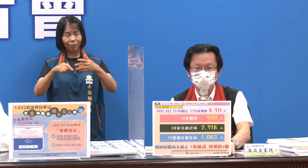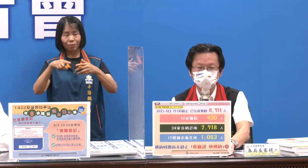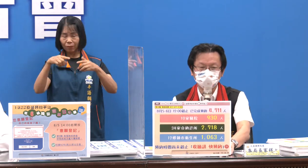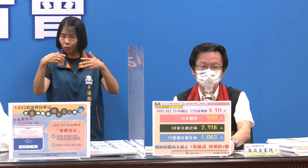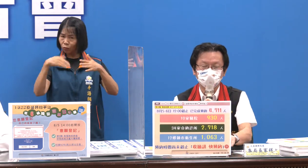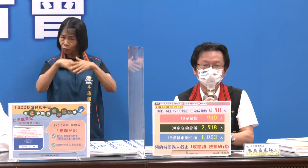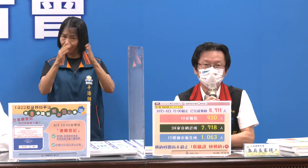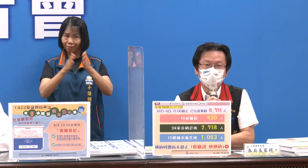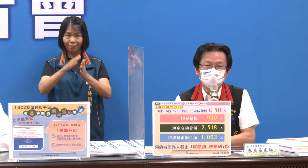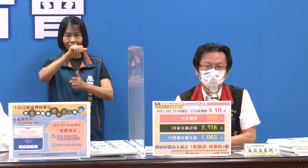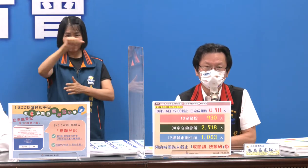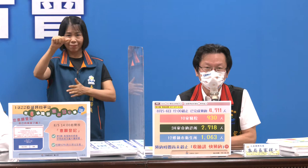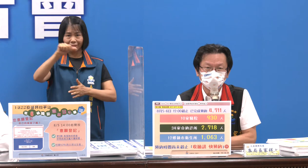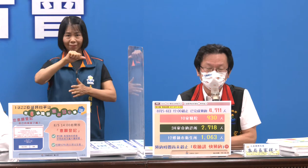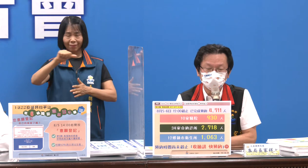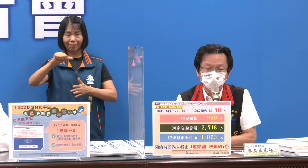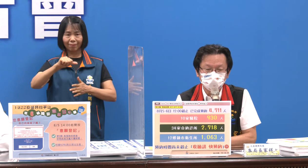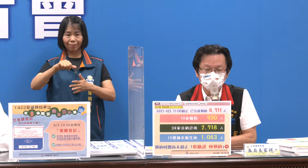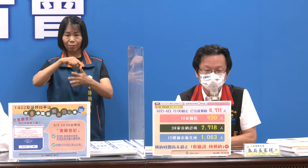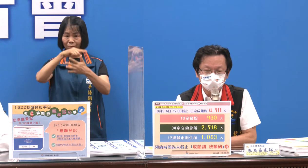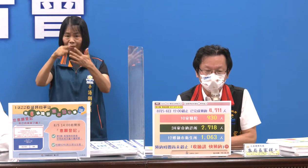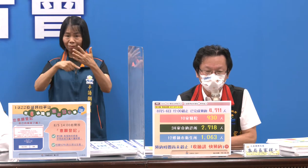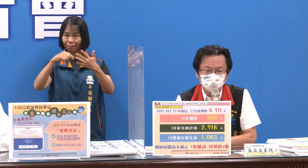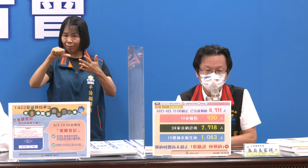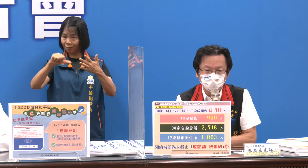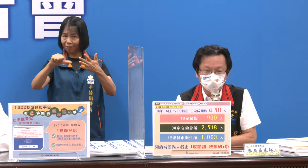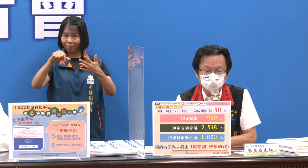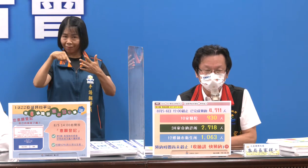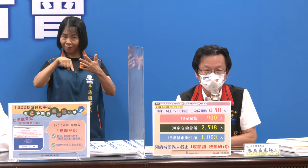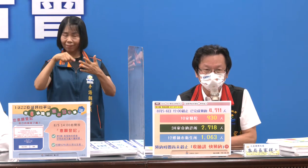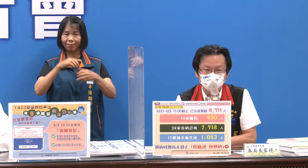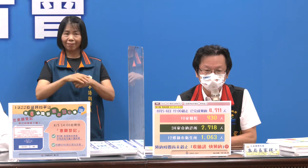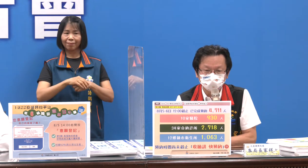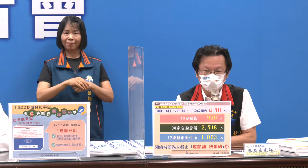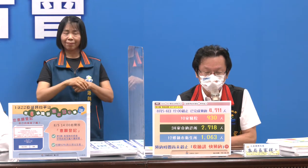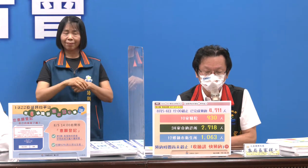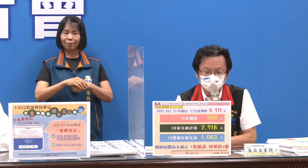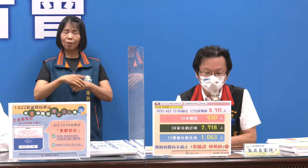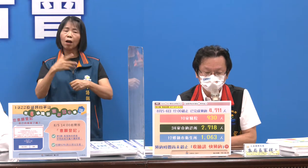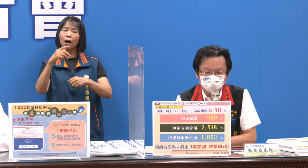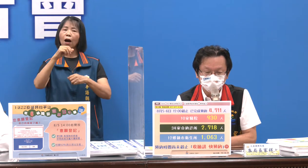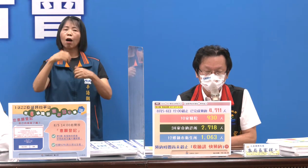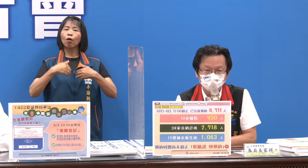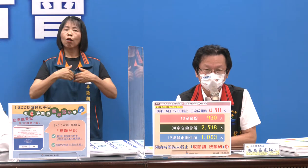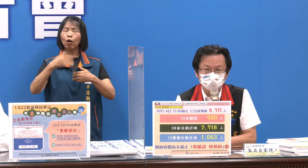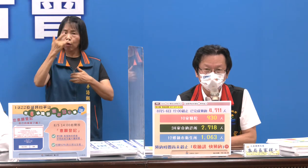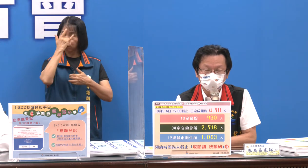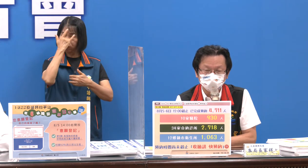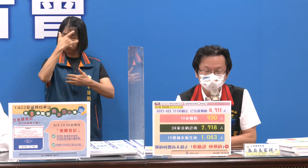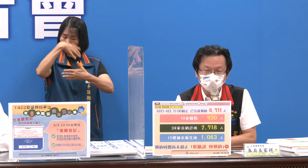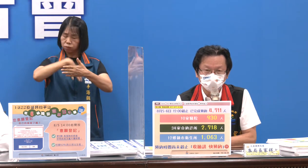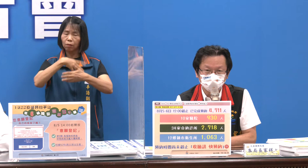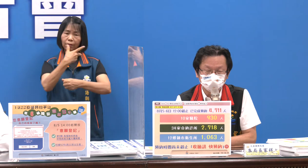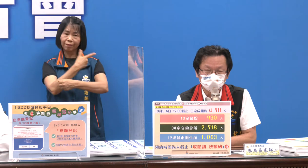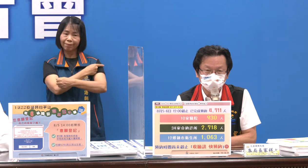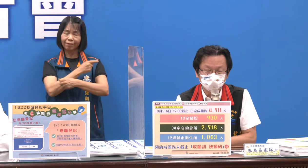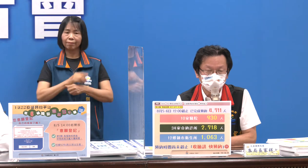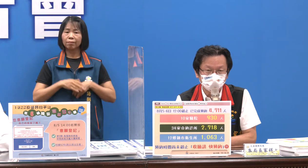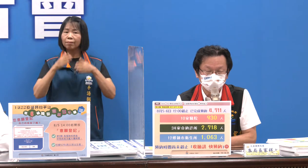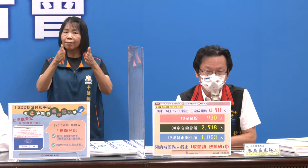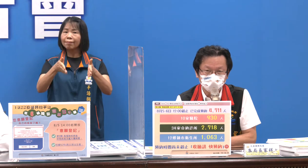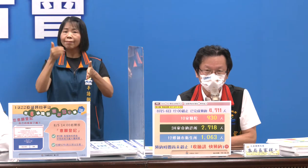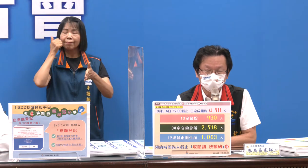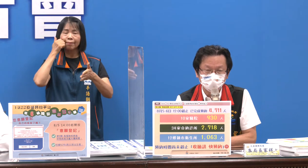是 AZ 疫苗，但第五轮的疫苗施打呢，它基本上它是打莫德纳那它施打的对象